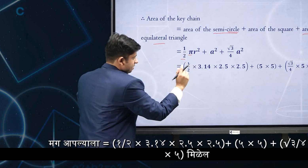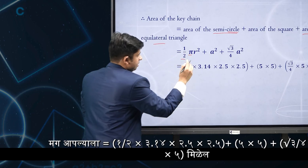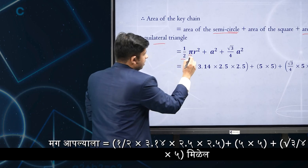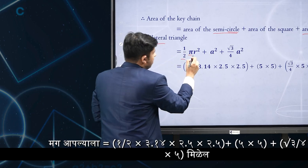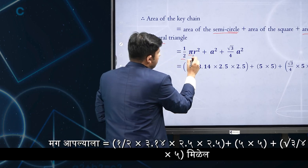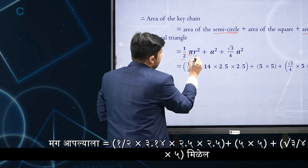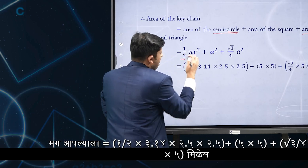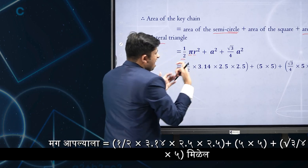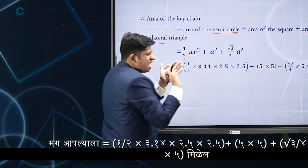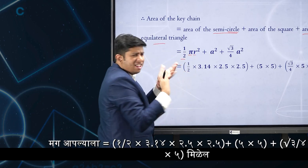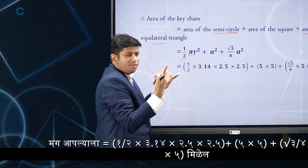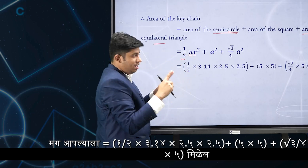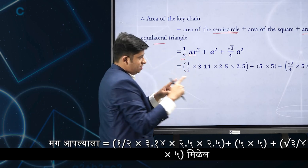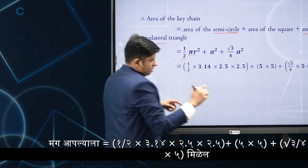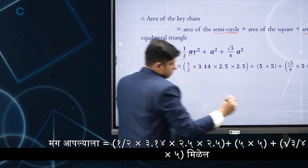प्लस 3/4 टाइम्स 5 मिले.